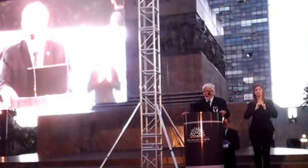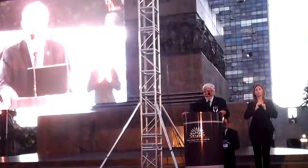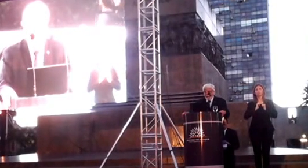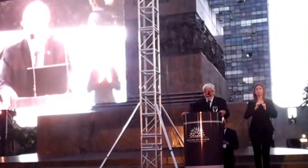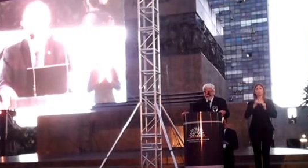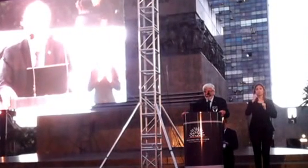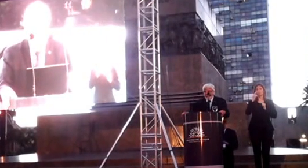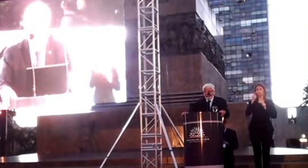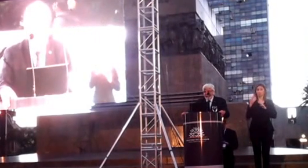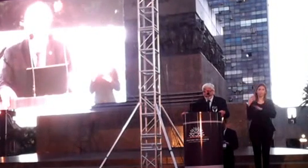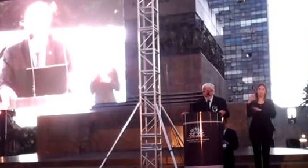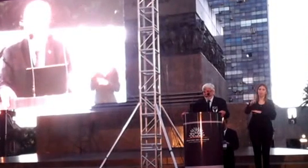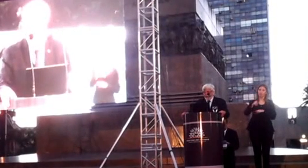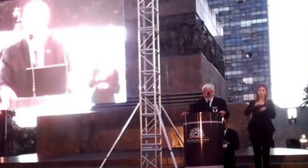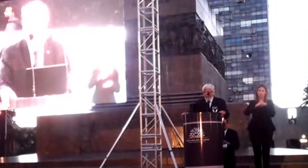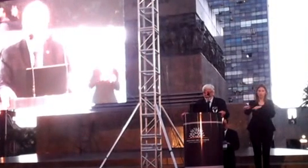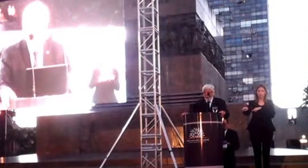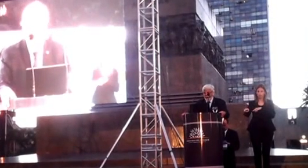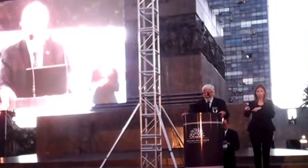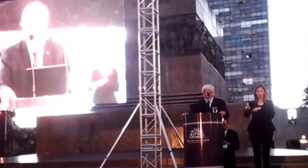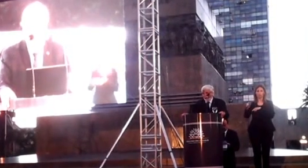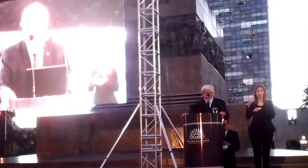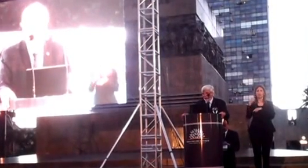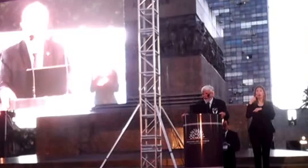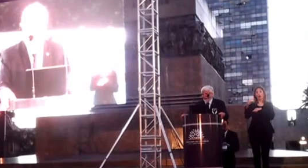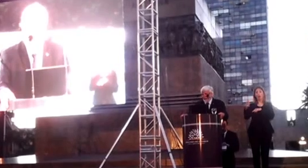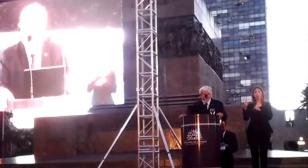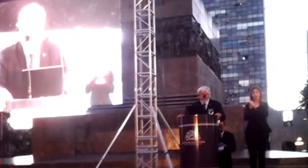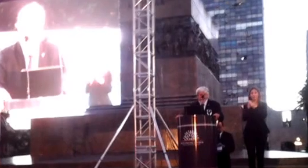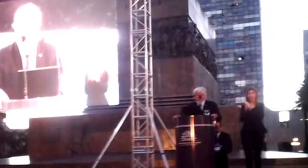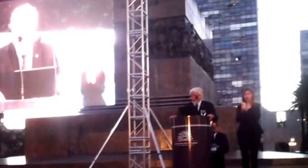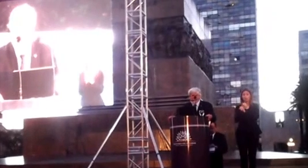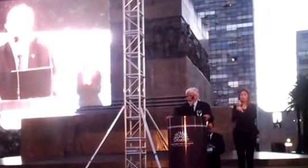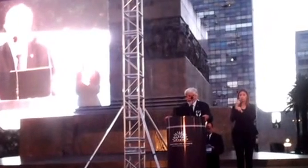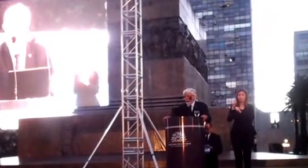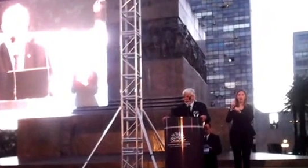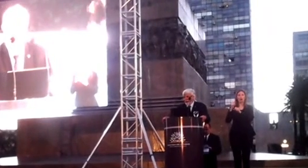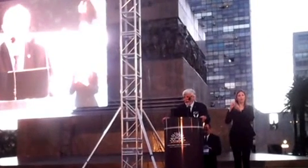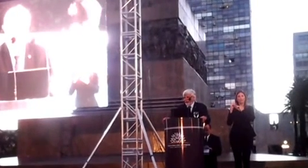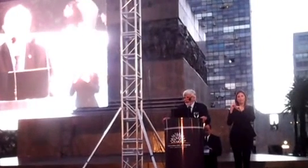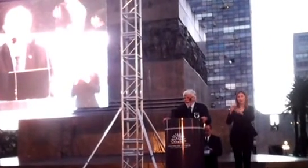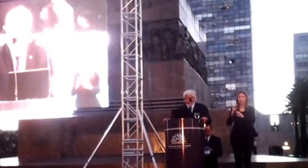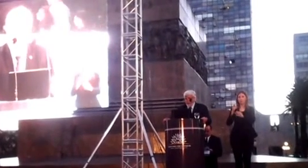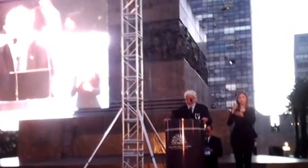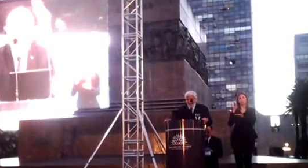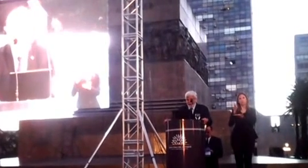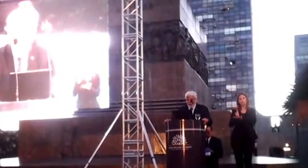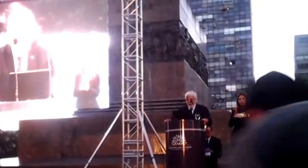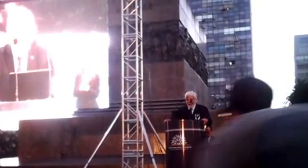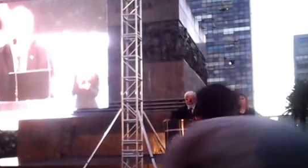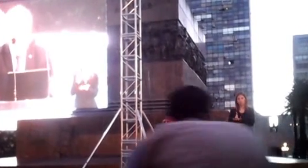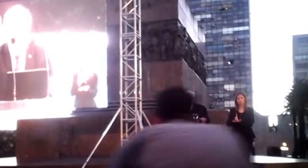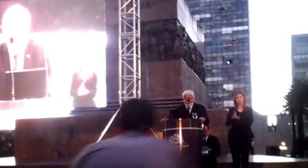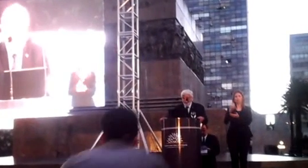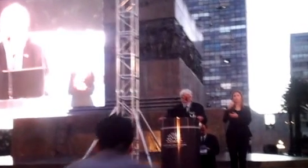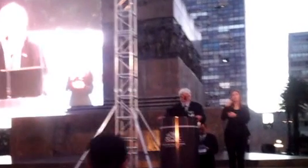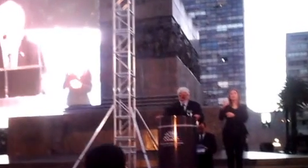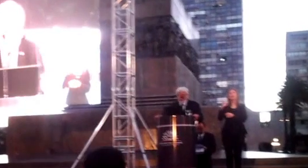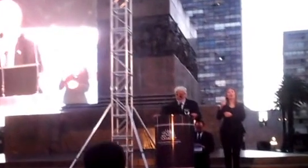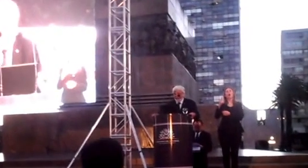reaccionan instantáneamente y actuando en carácter de la permanencia e indivisibilidad de la